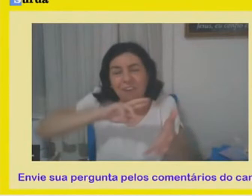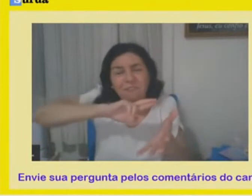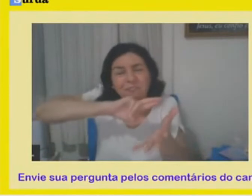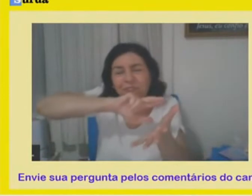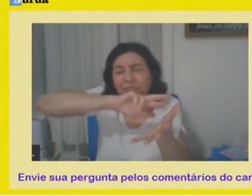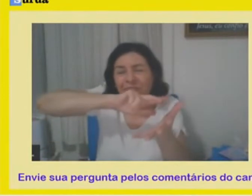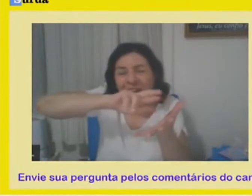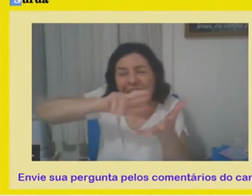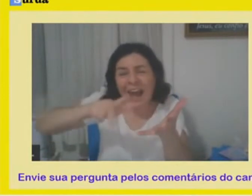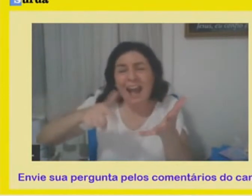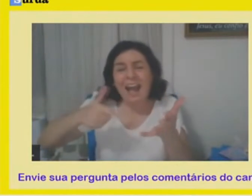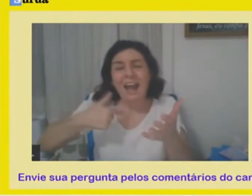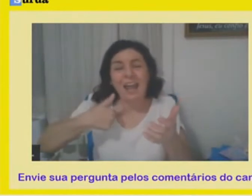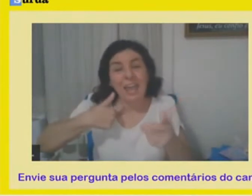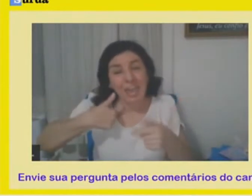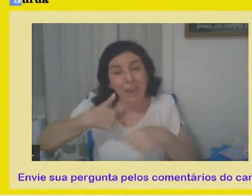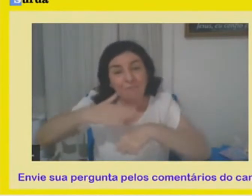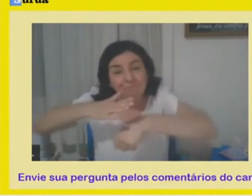2.